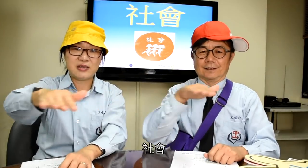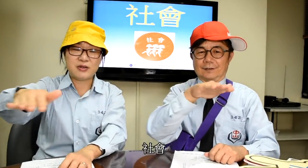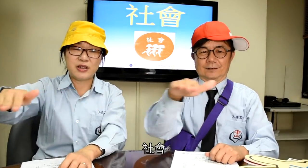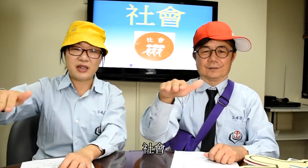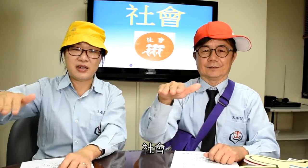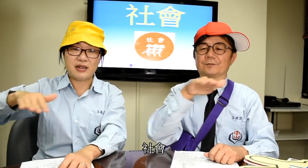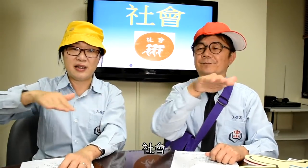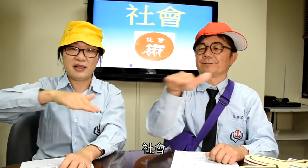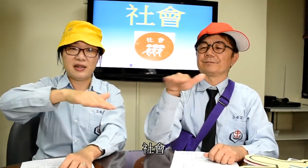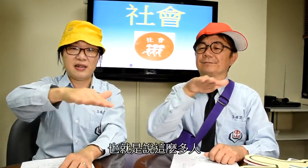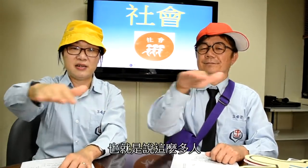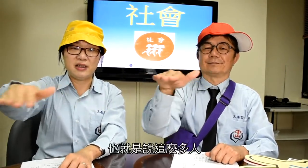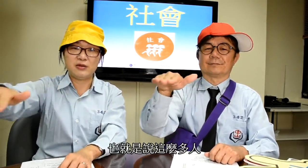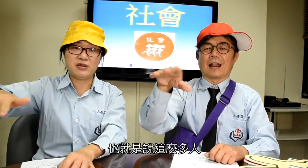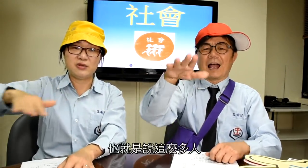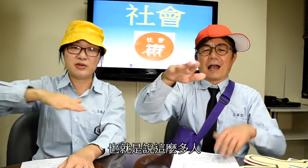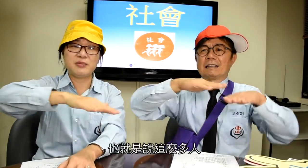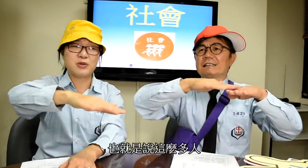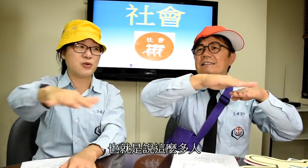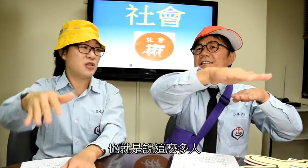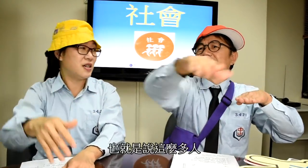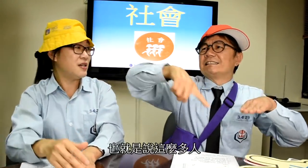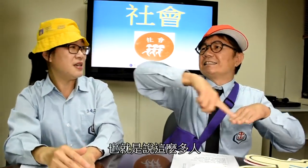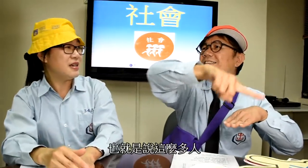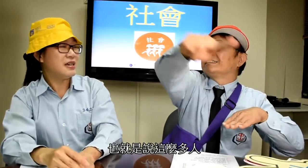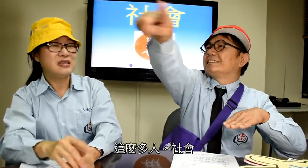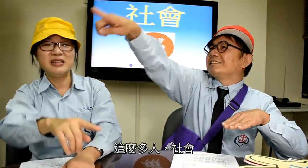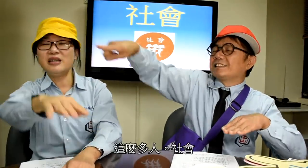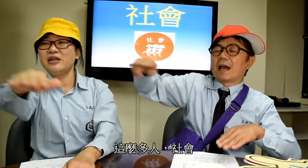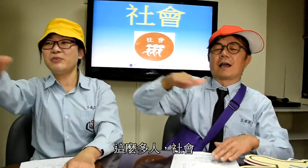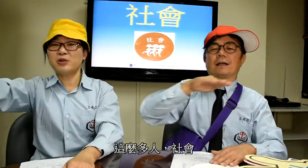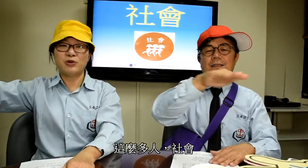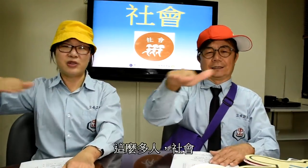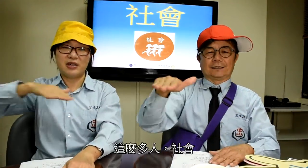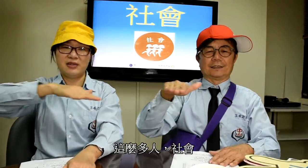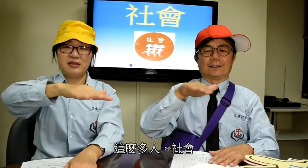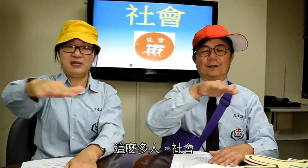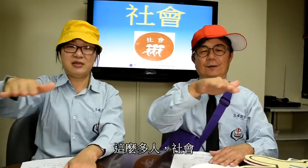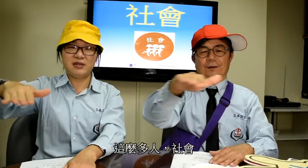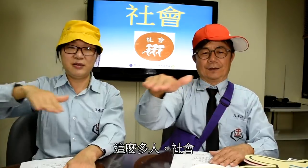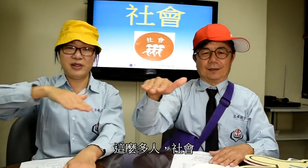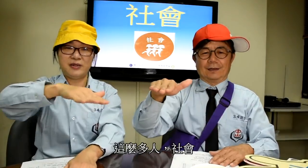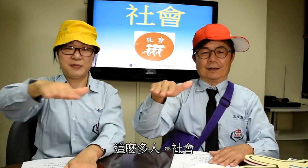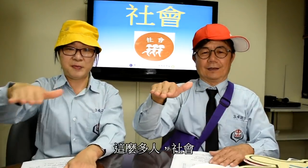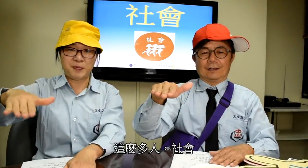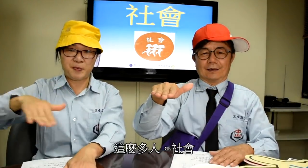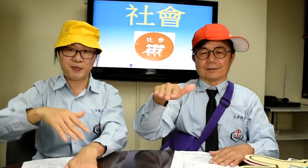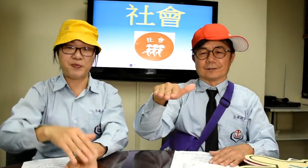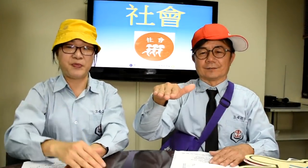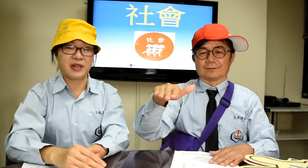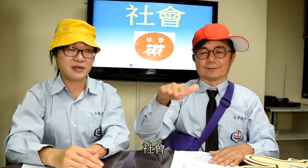会，也就是说这么多人，这么多人，社会。社